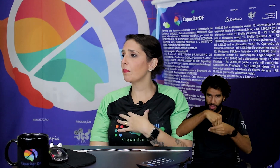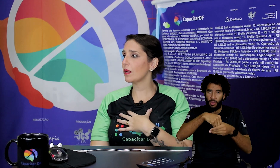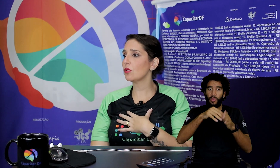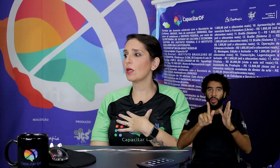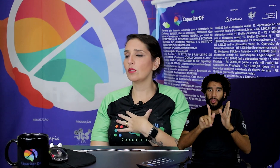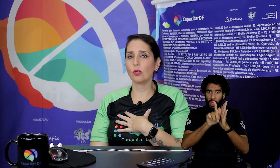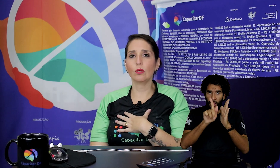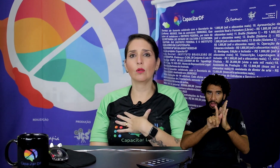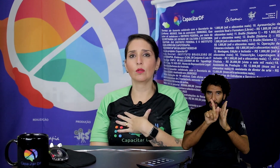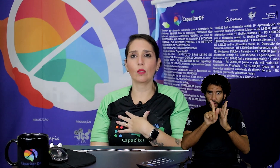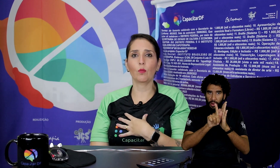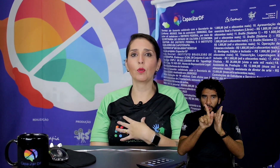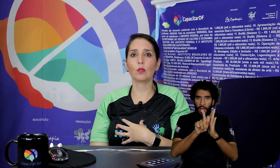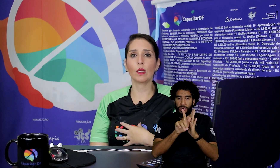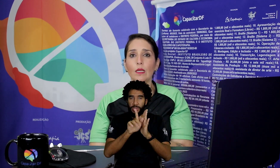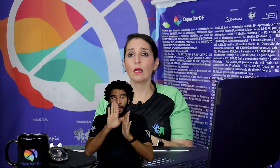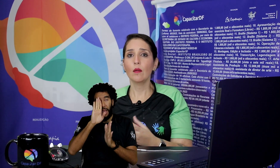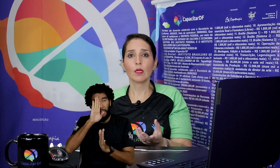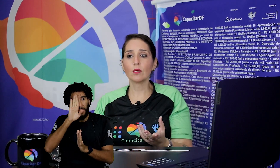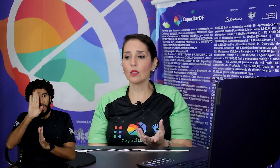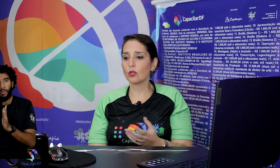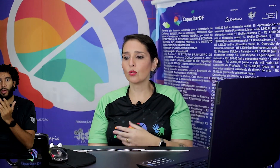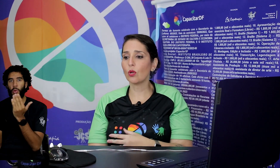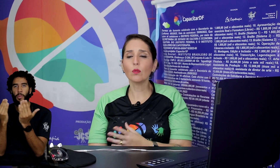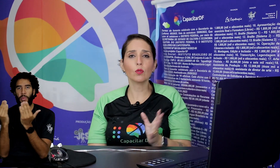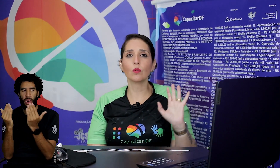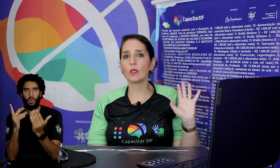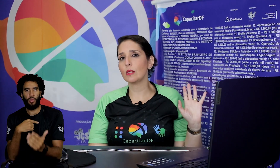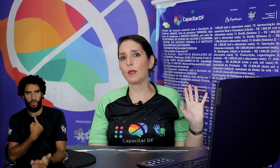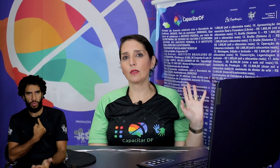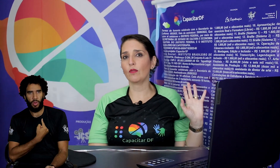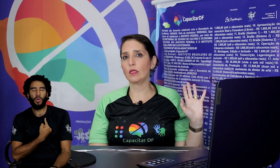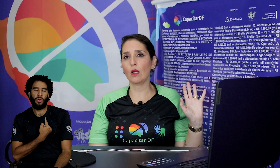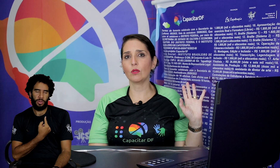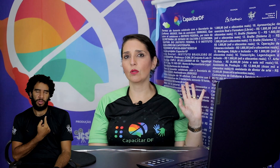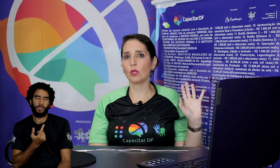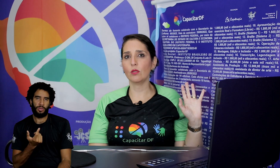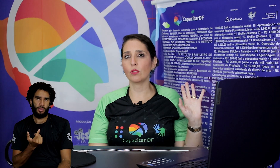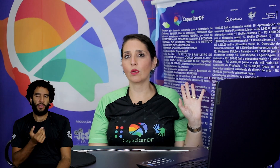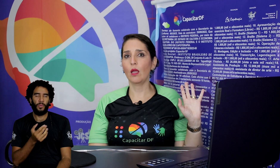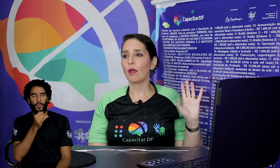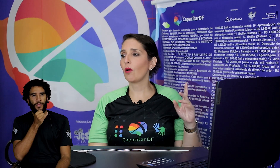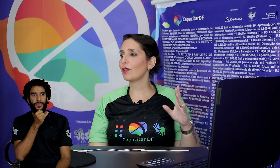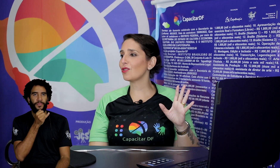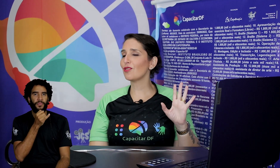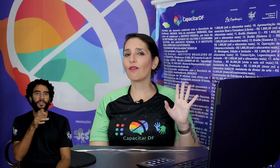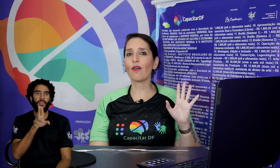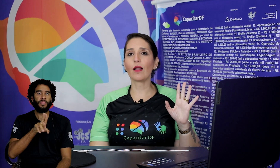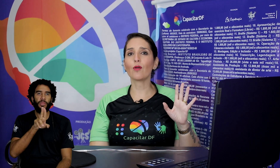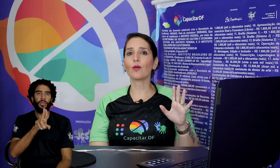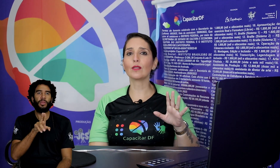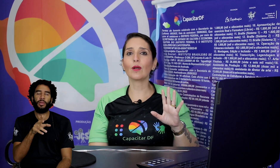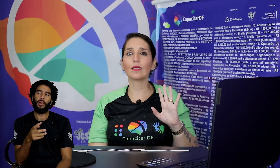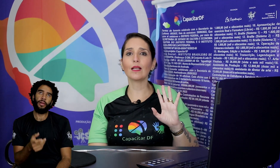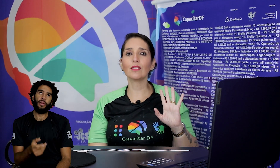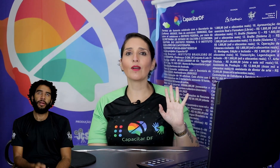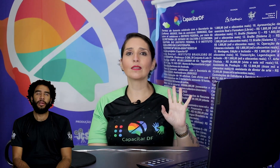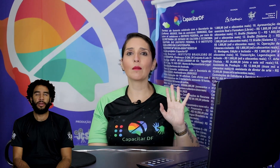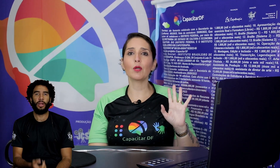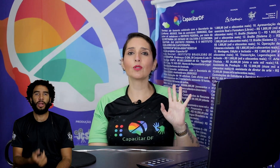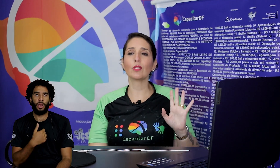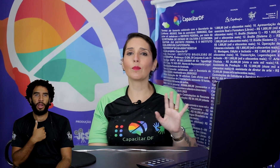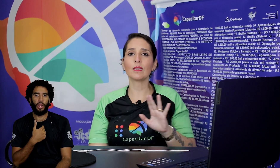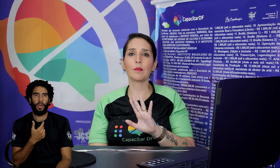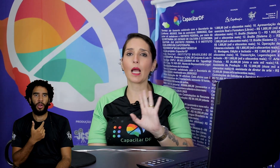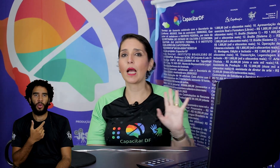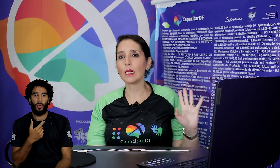do que para a gente no português. Porque, gente, todo mundo usa expressão facial no seu dia a dia. Igual tem gente que fala: eu consigo até disfarçar